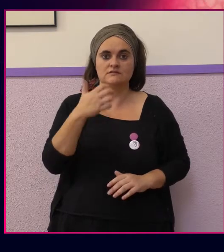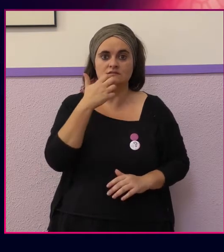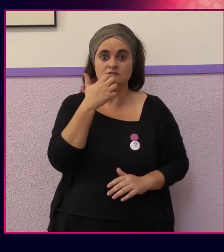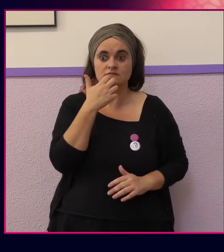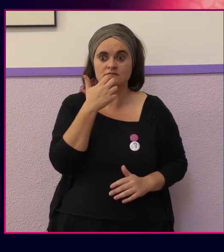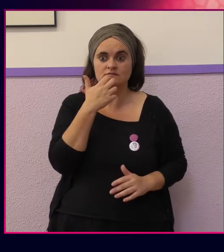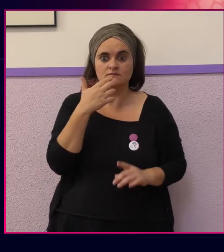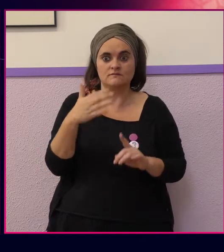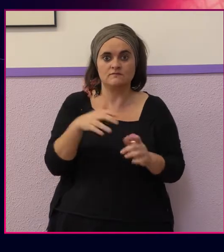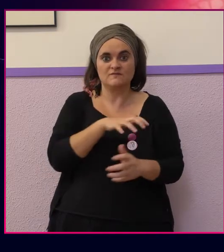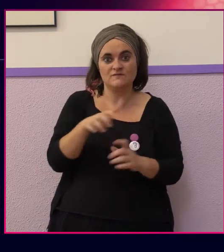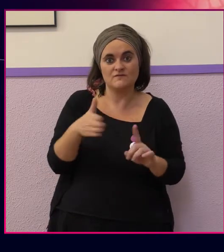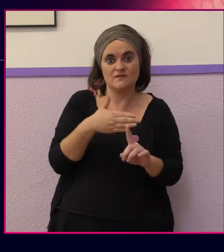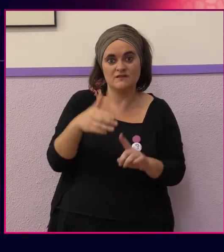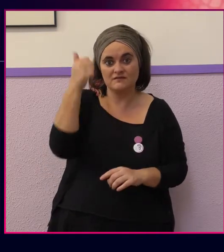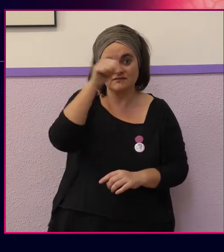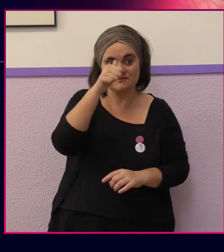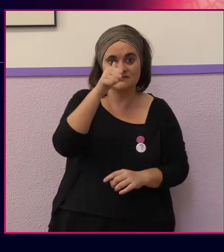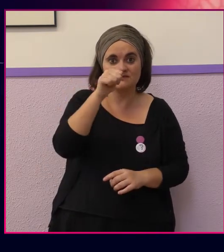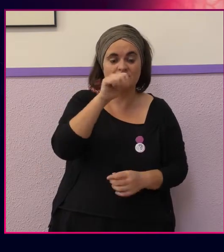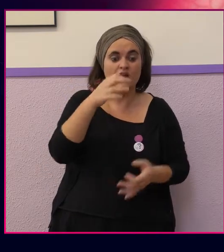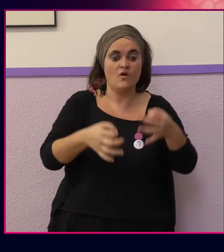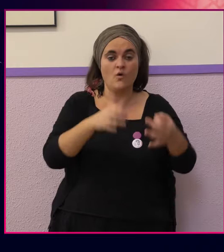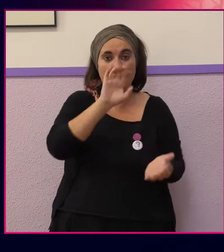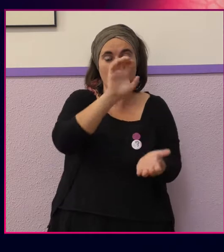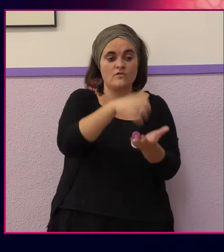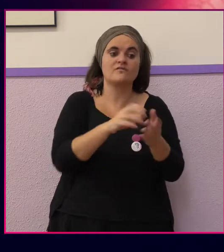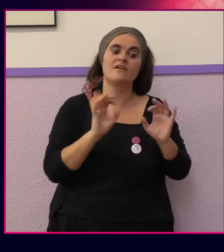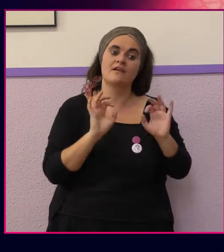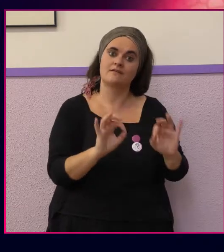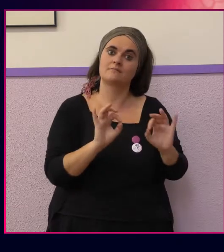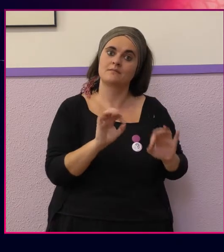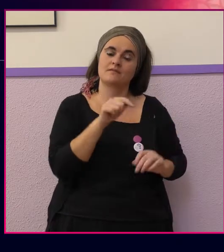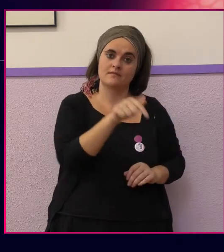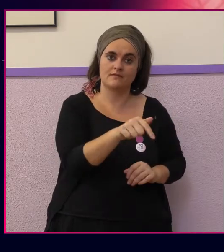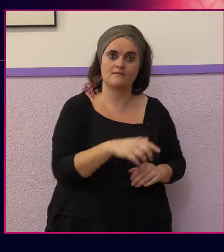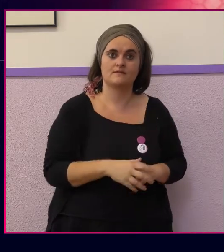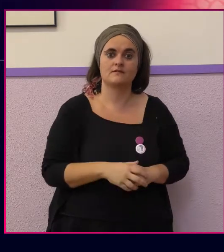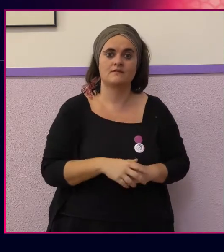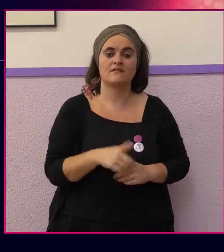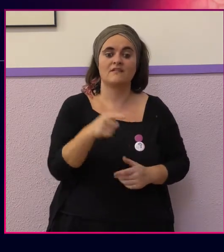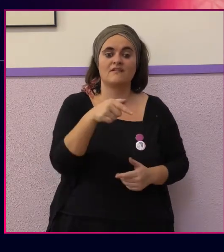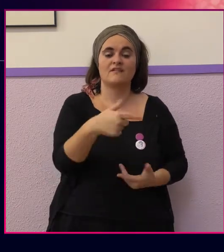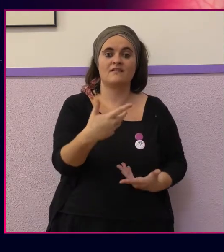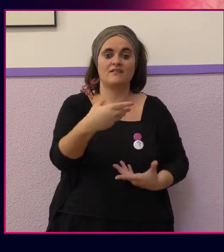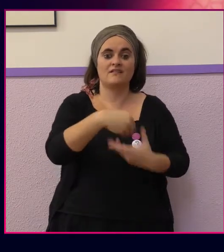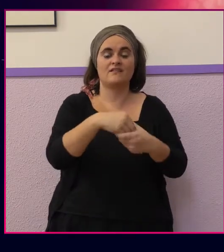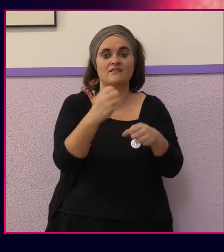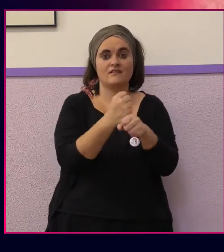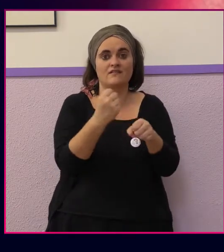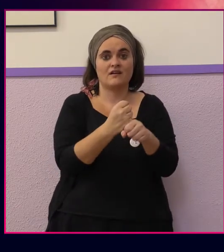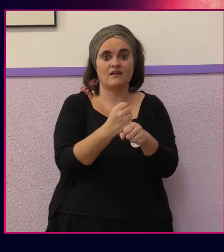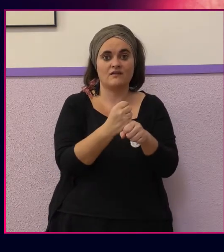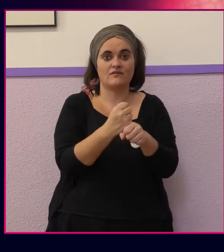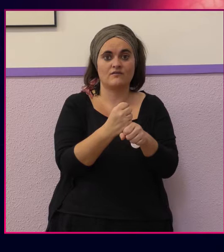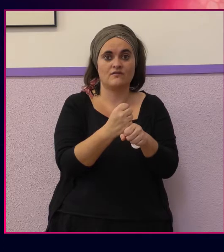Indarkeria matxista delituen ikerketa eta ebazpena genero prestakuntza egokia duen asistentzia